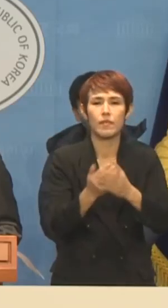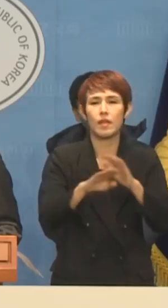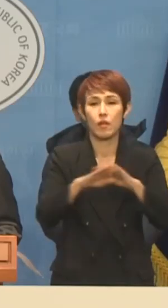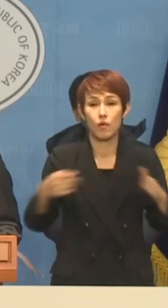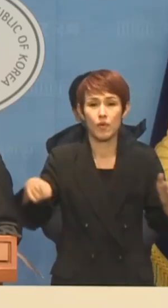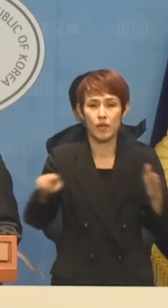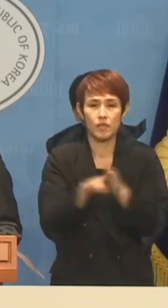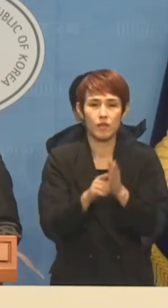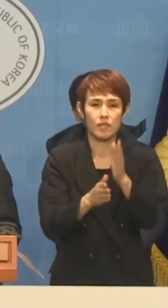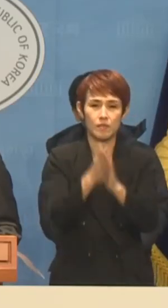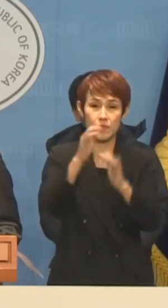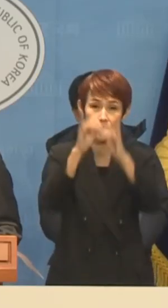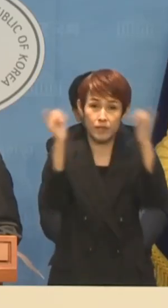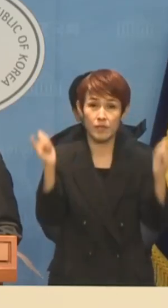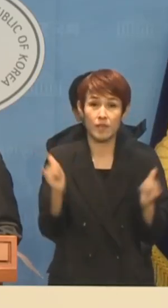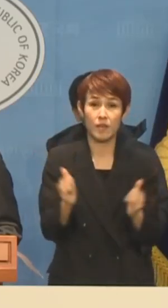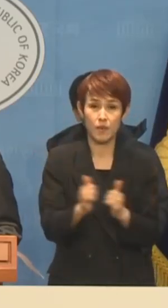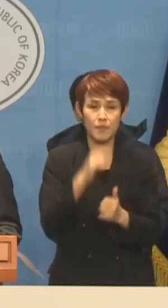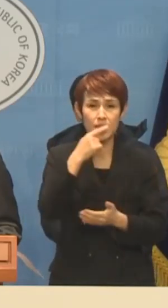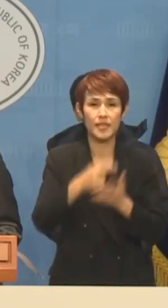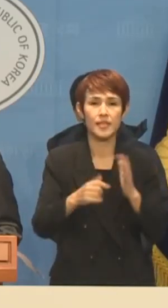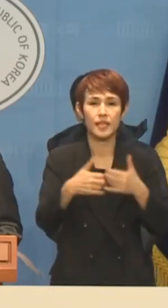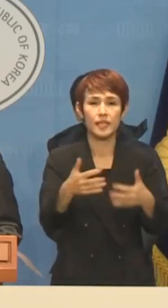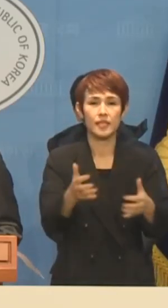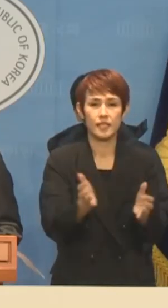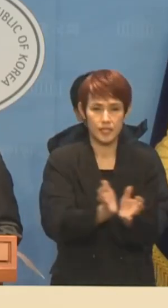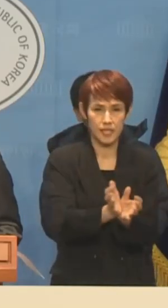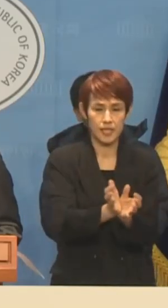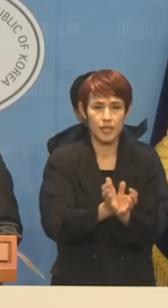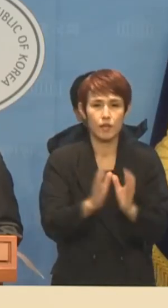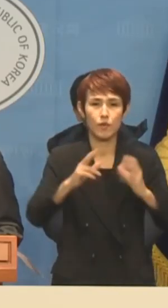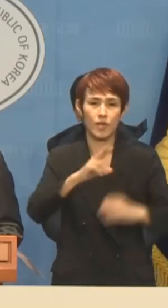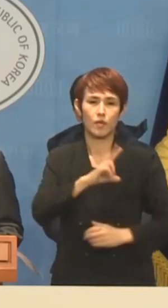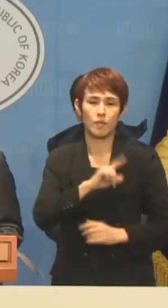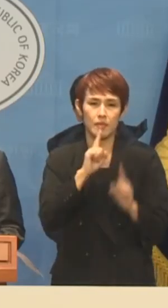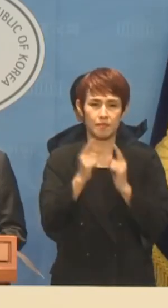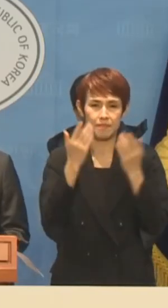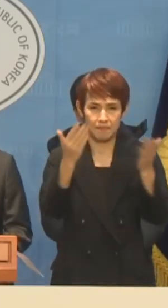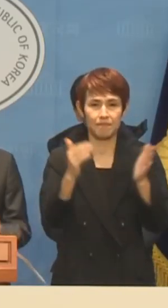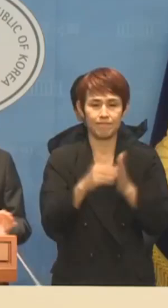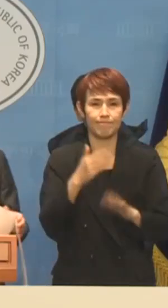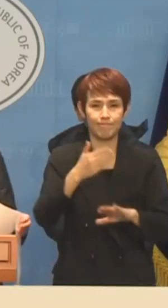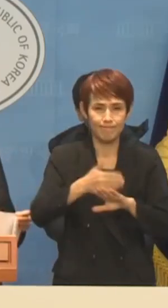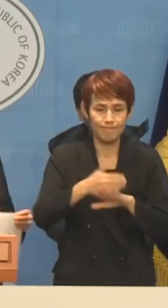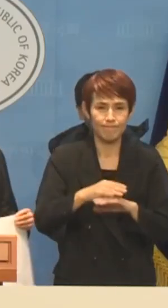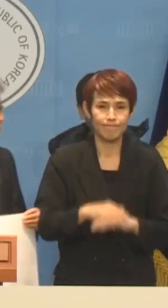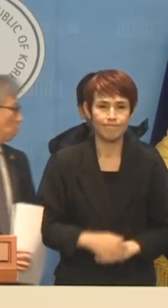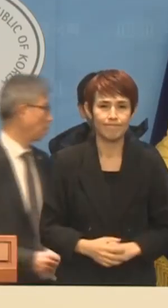시민사회 피해자 단체 국회의원 일동 감사합니다.